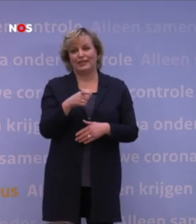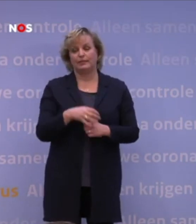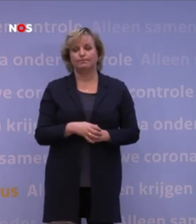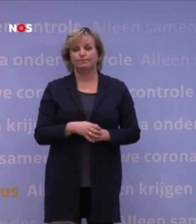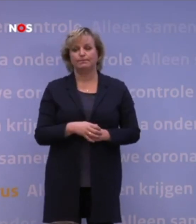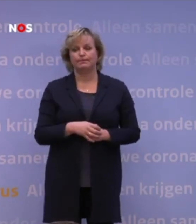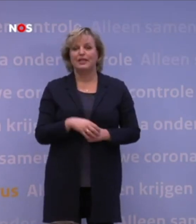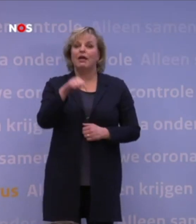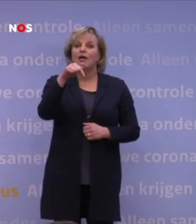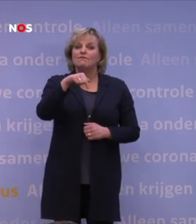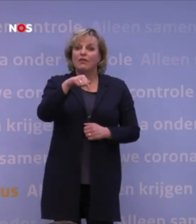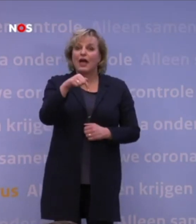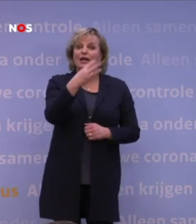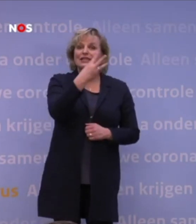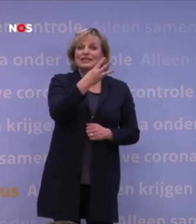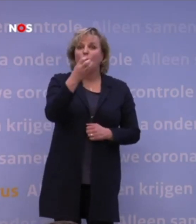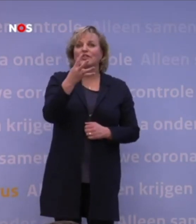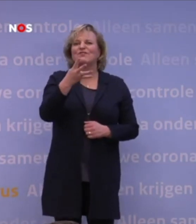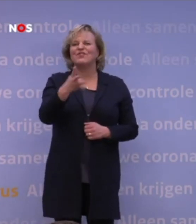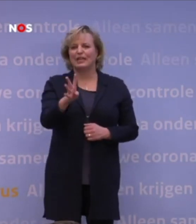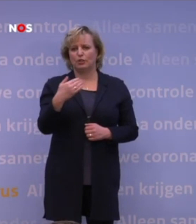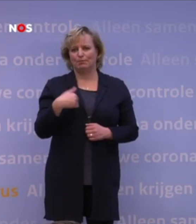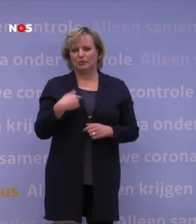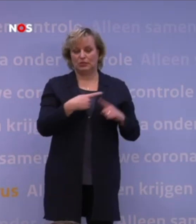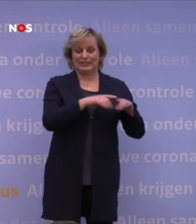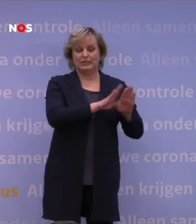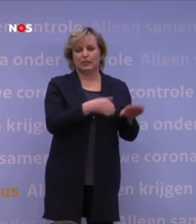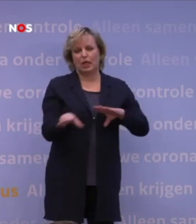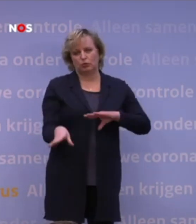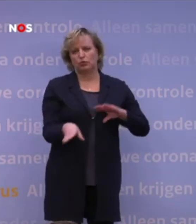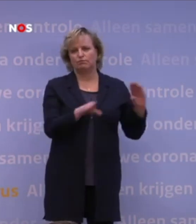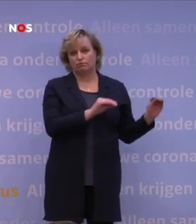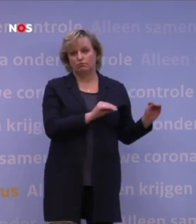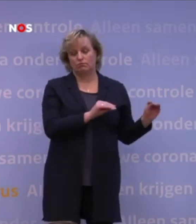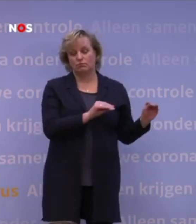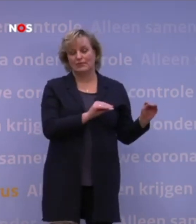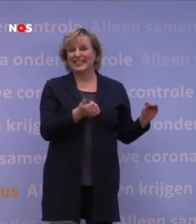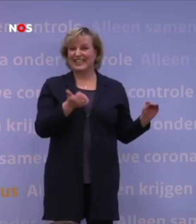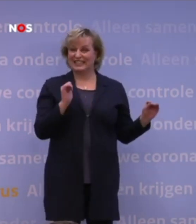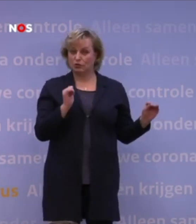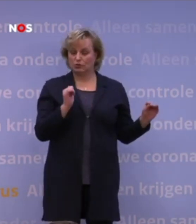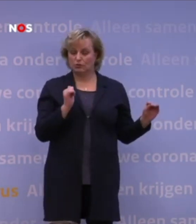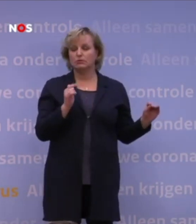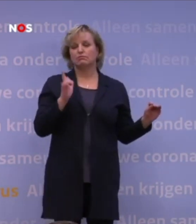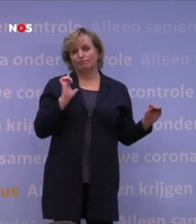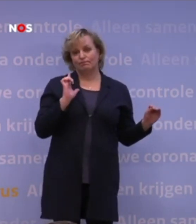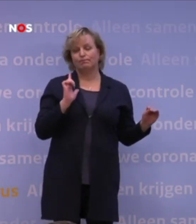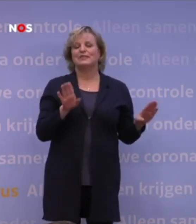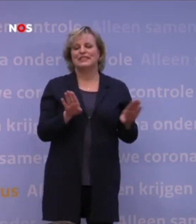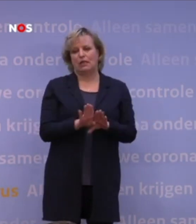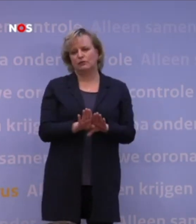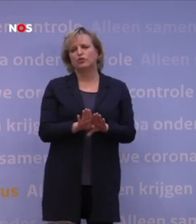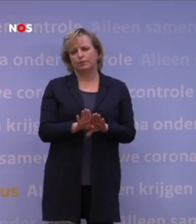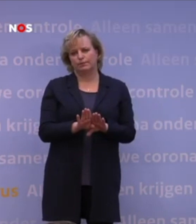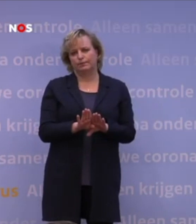zijn er 340 mensen in het ziekenhuis opgenomen. Fucking hell. Net als gisteren. Oei. Net als eergisteren. What the fuck? En daar liggen